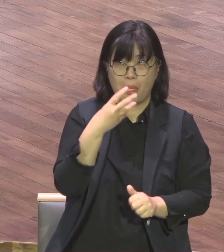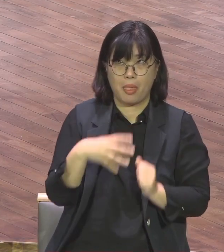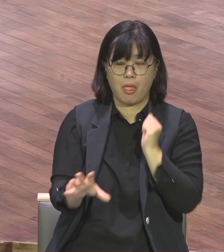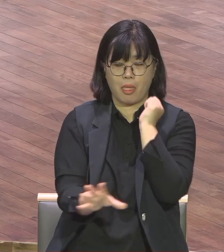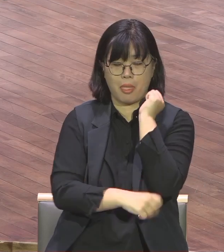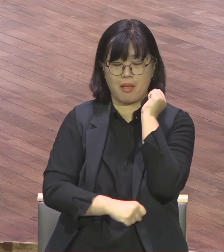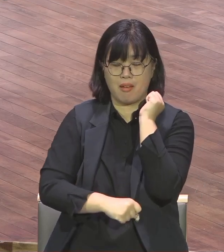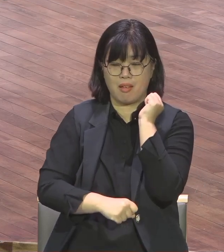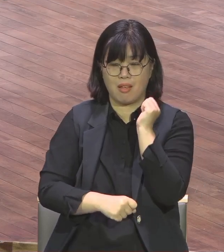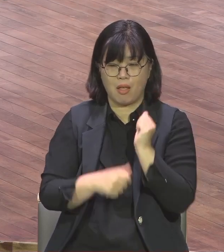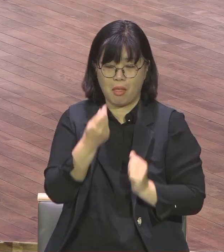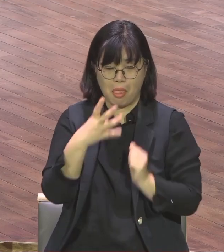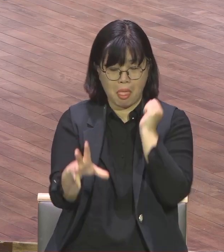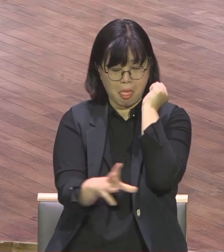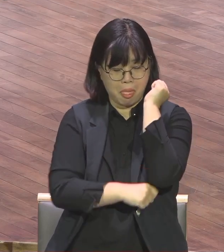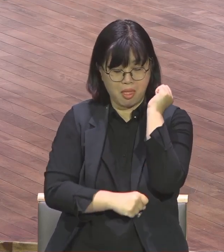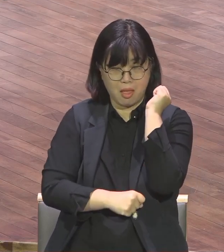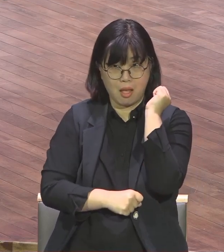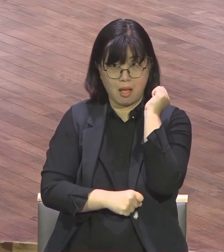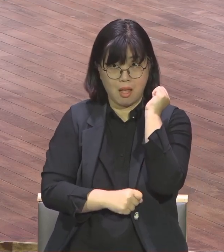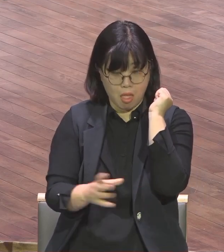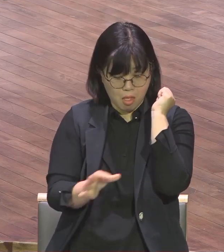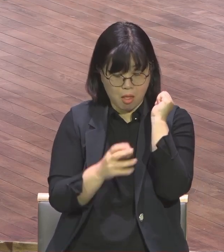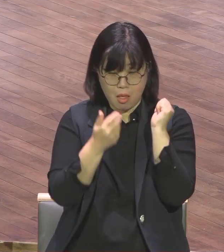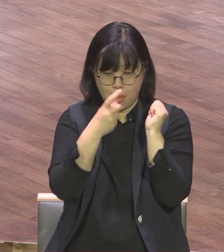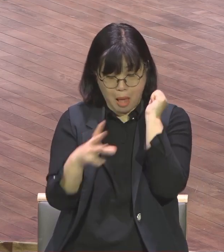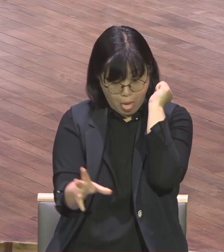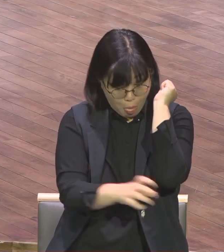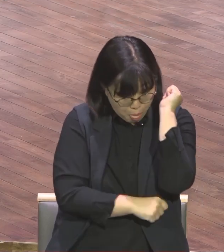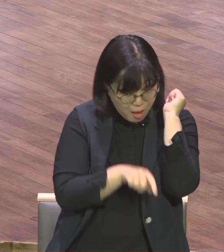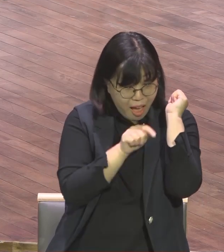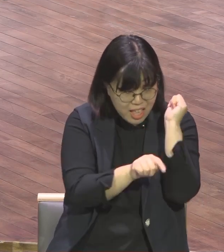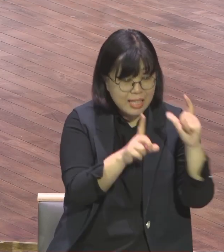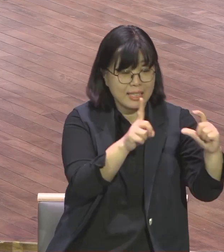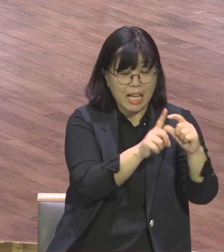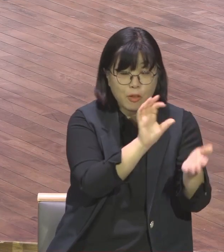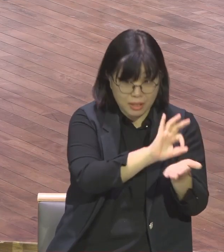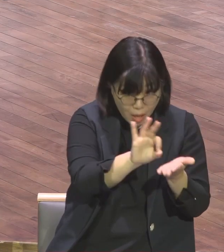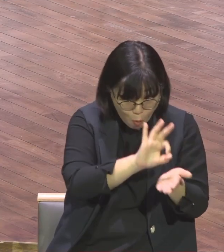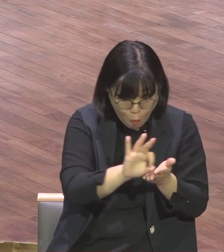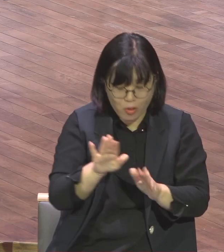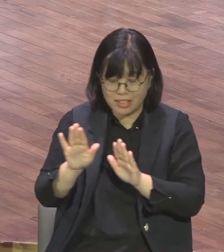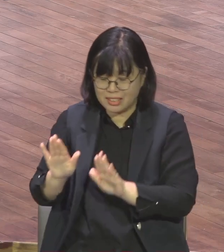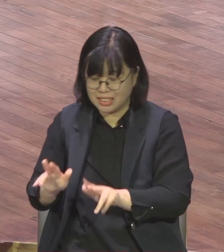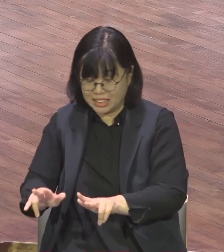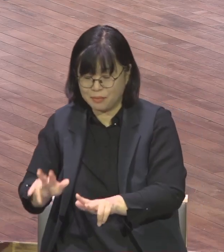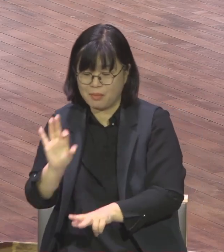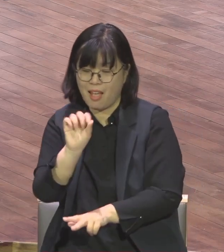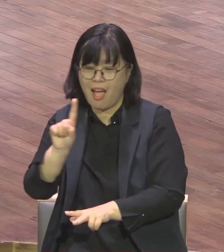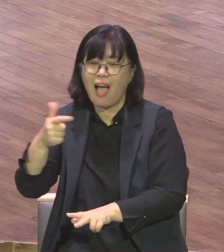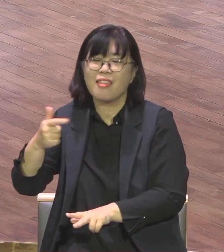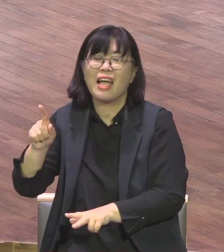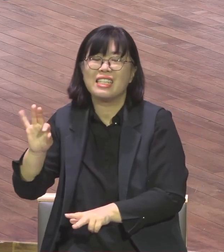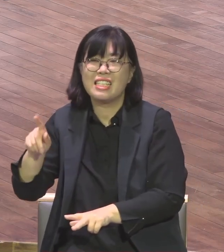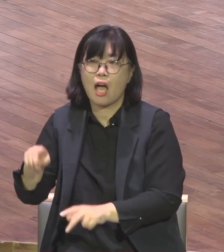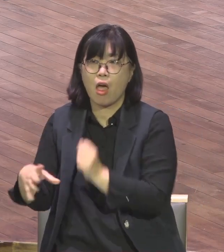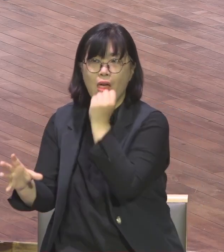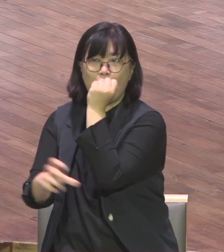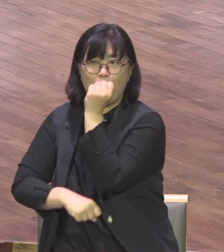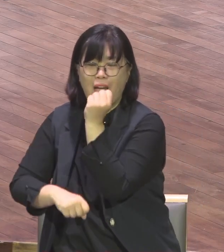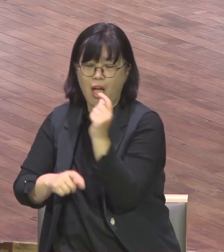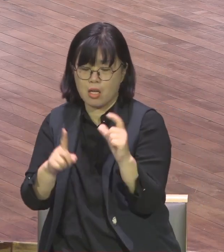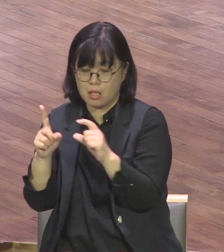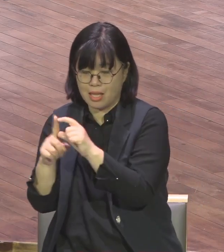그때 단어가 똑같아요. 희한하죠. 그때 단어가 똑같다니까요. 영적으로 볼 때요, 바나바는 성령에 이끌려